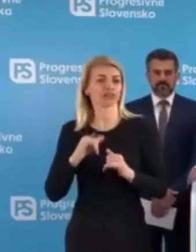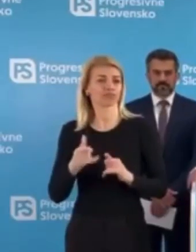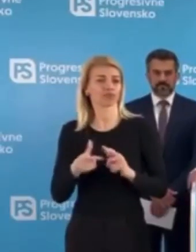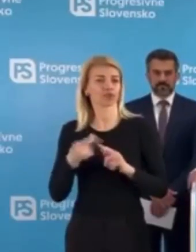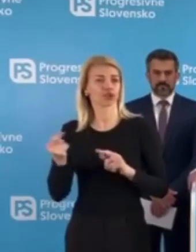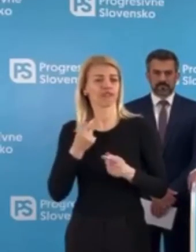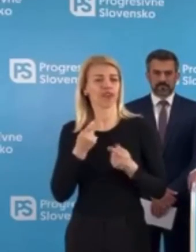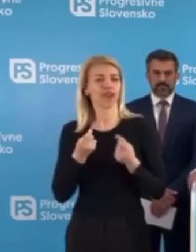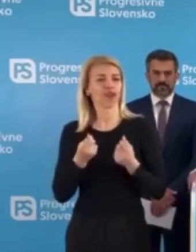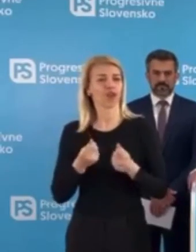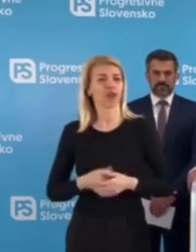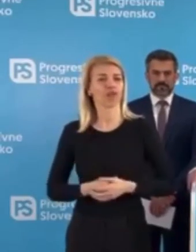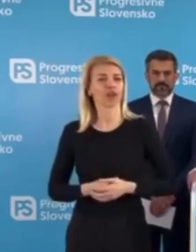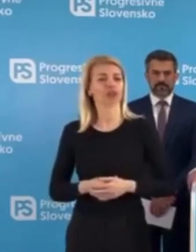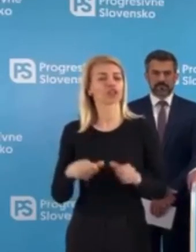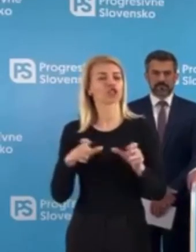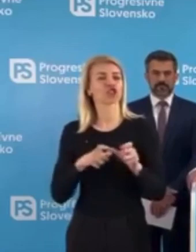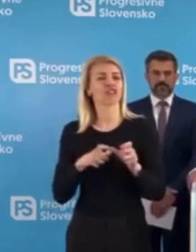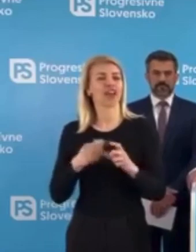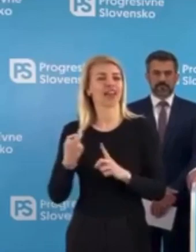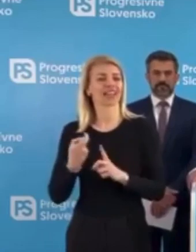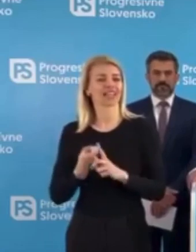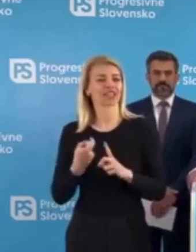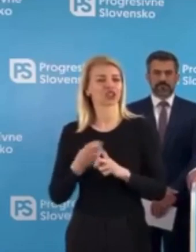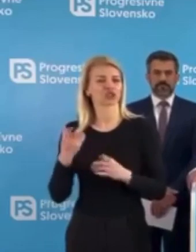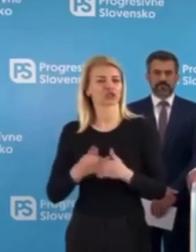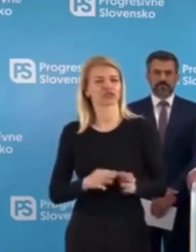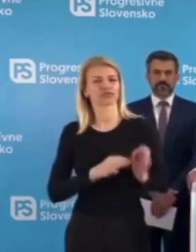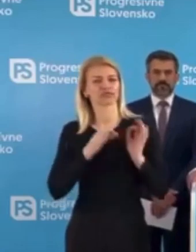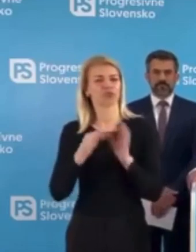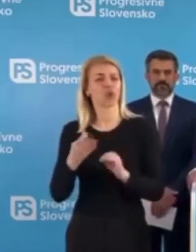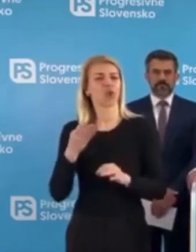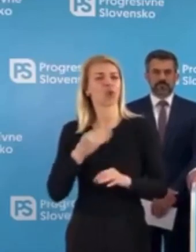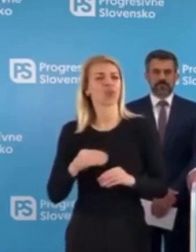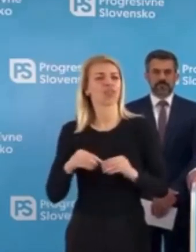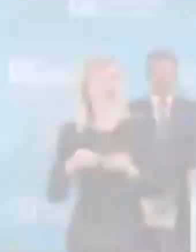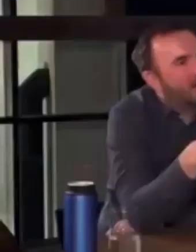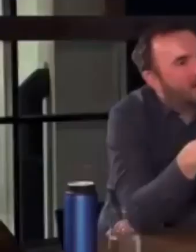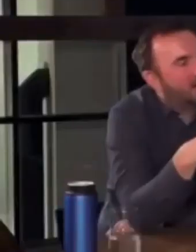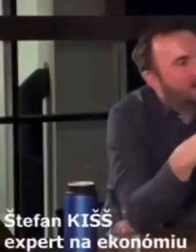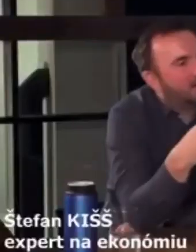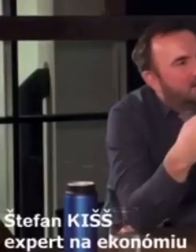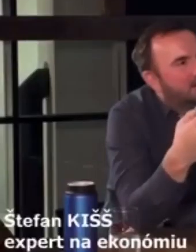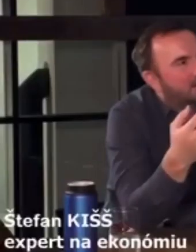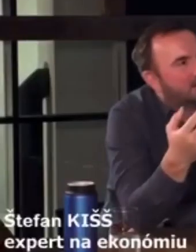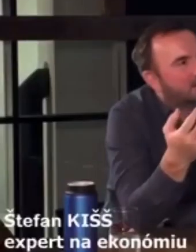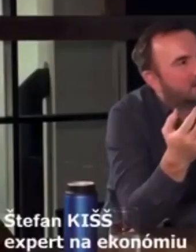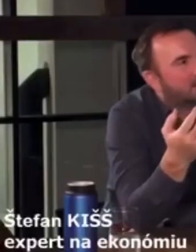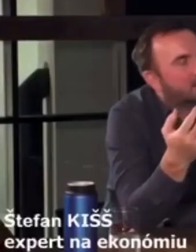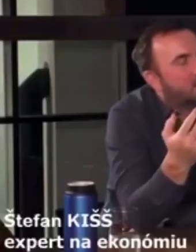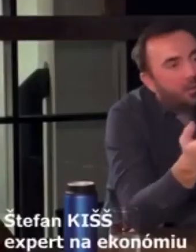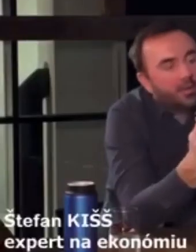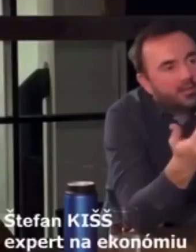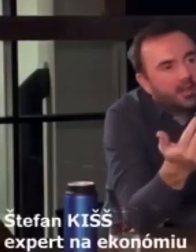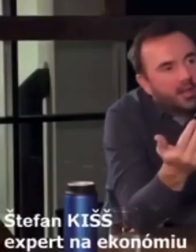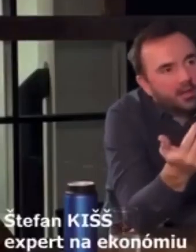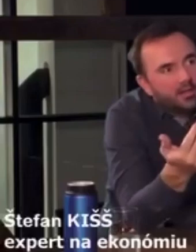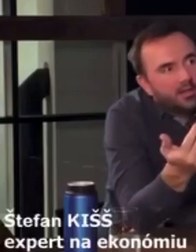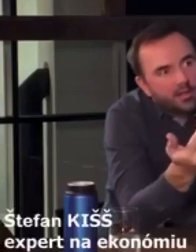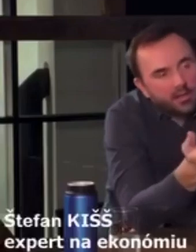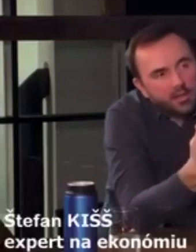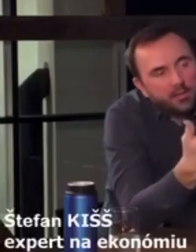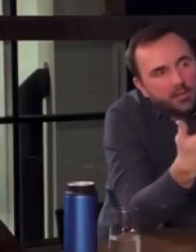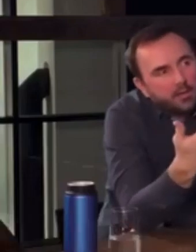špičkoví ekonómovia, Štefan Kiš, dlhoročný šéf útvaru hodnoty za peniaze. A